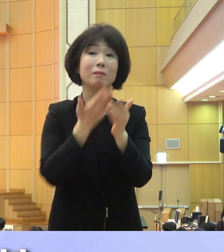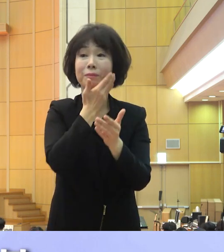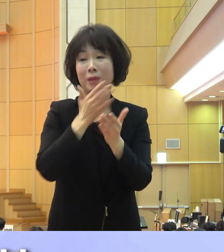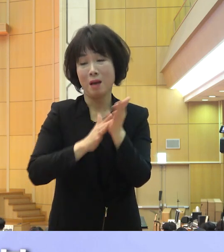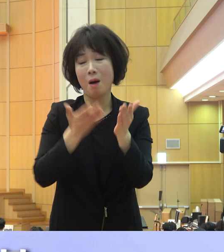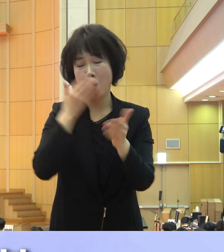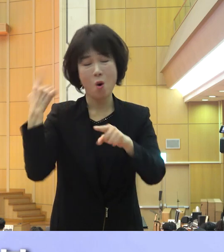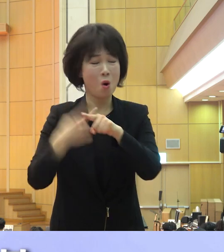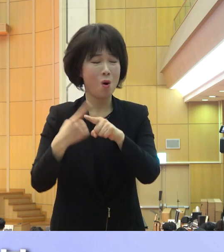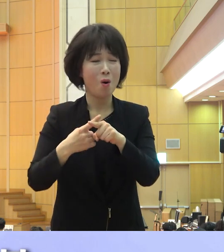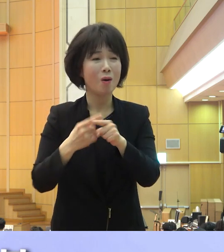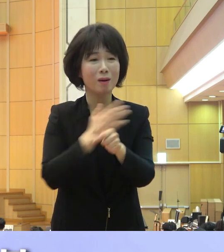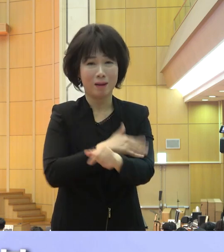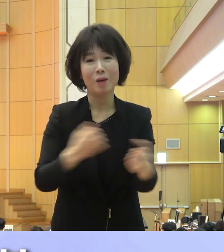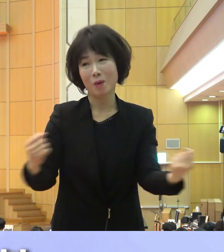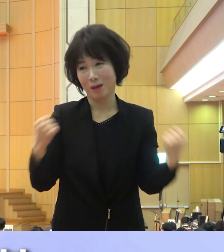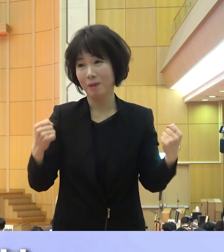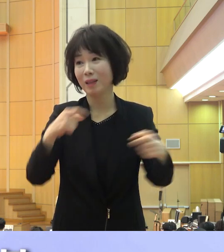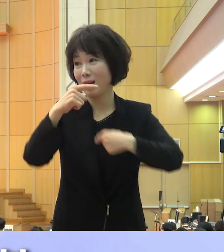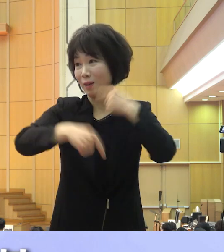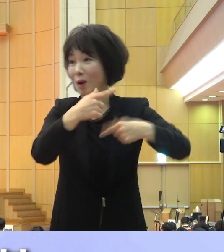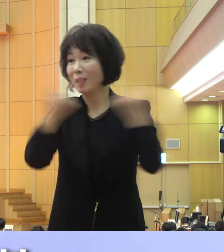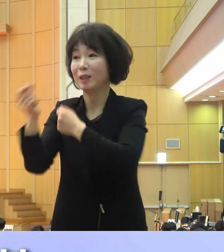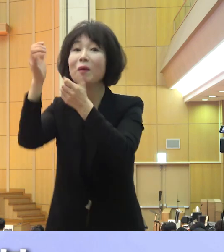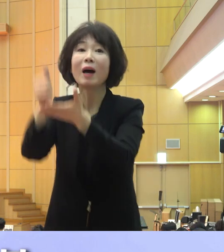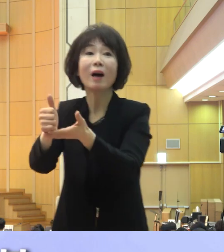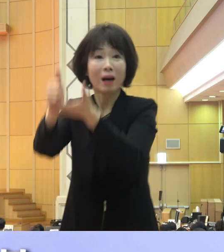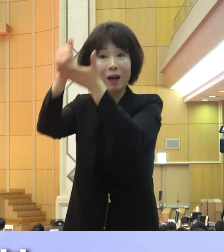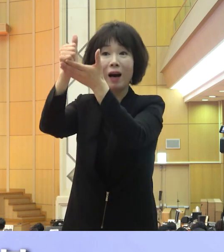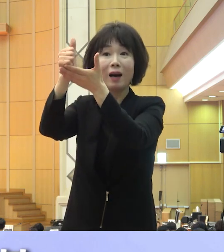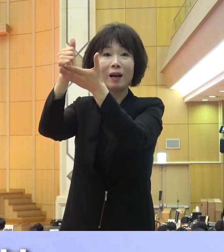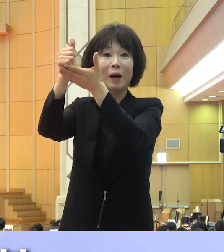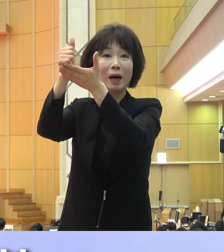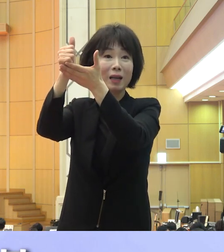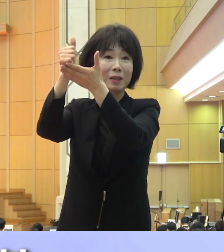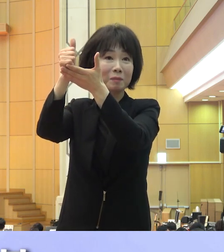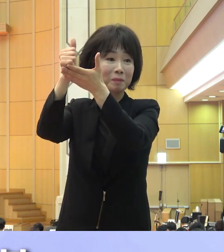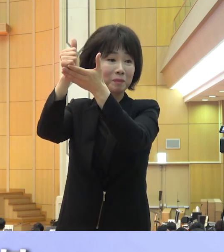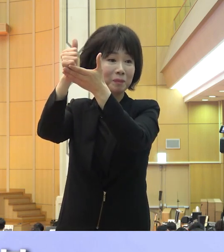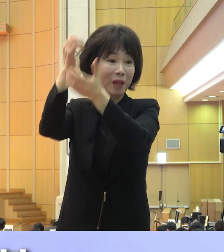그렇지. 따라합시다. 하나님을